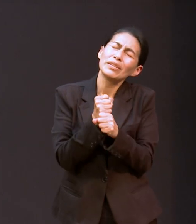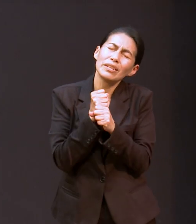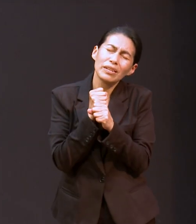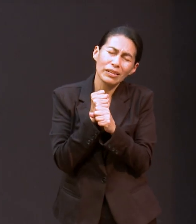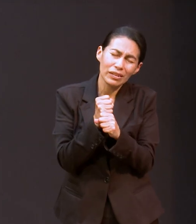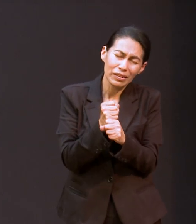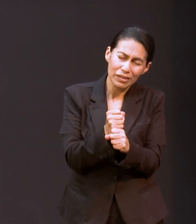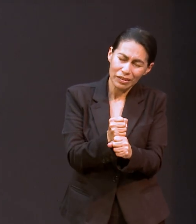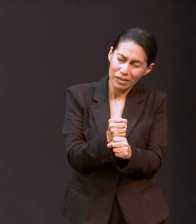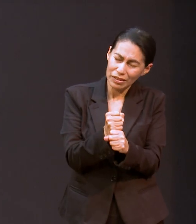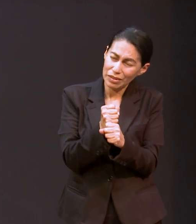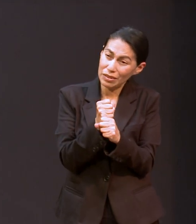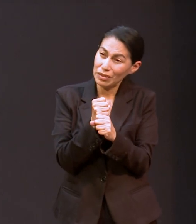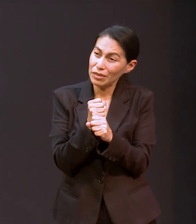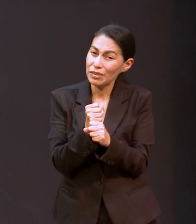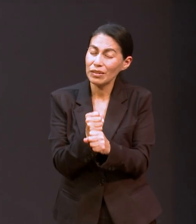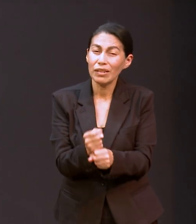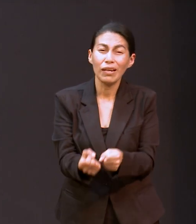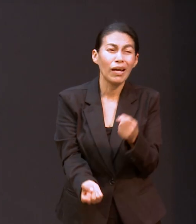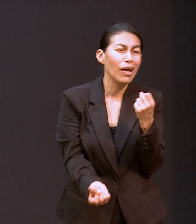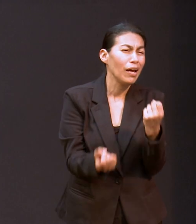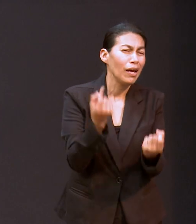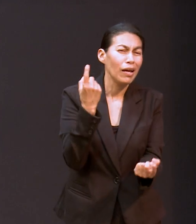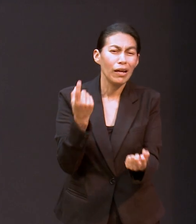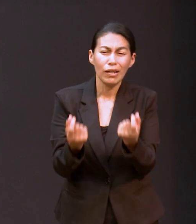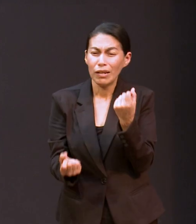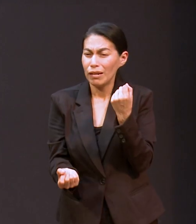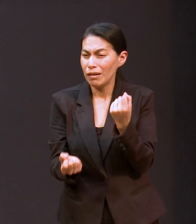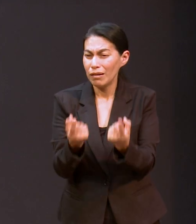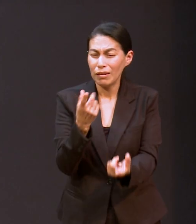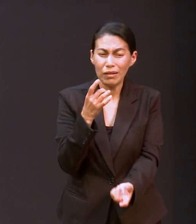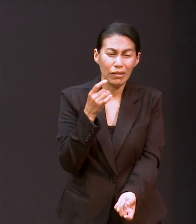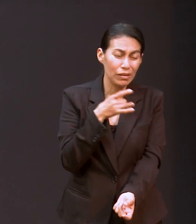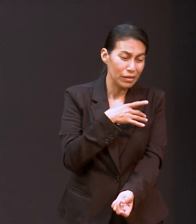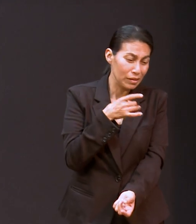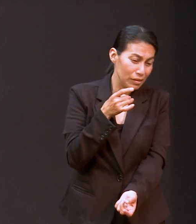las personas con temor